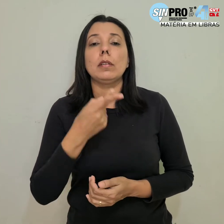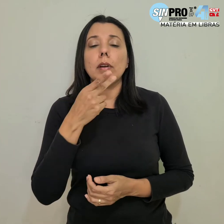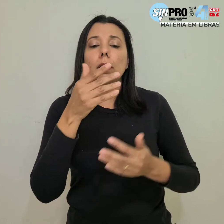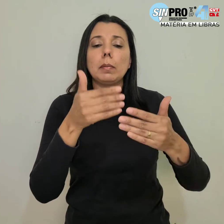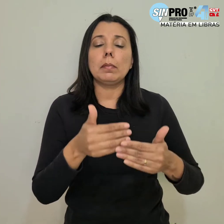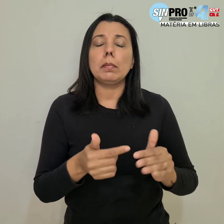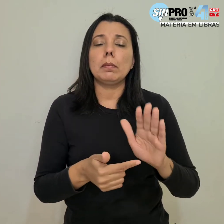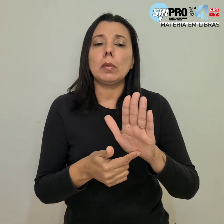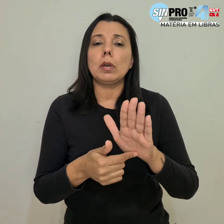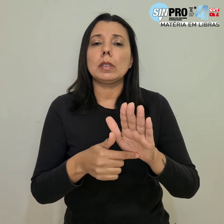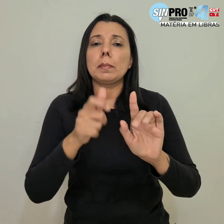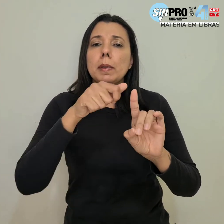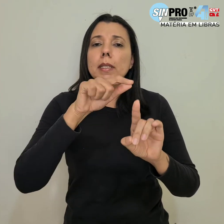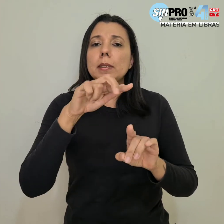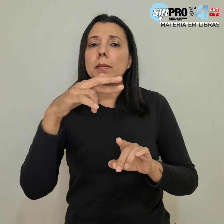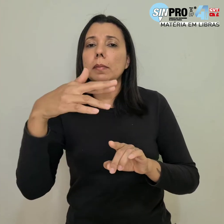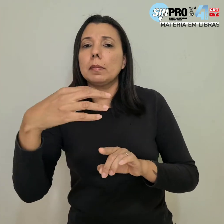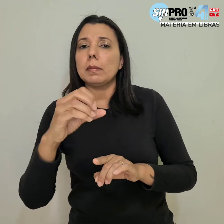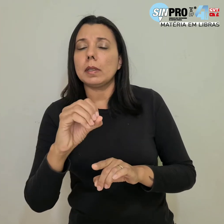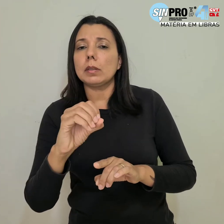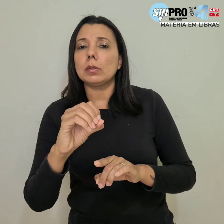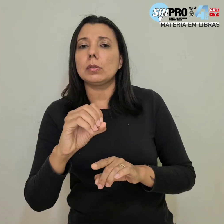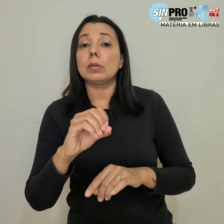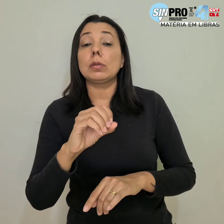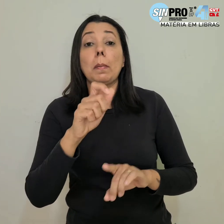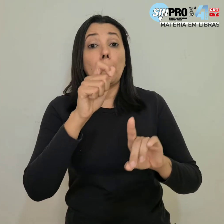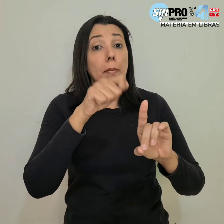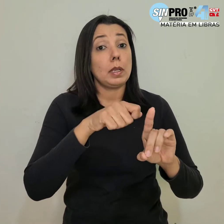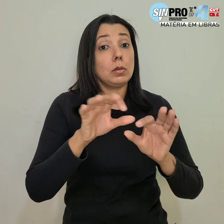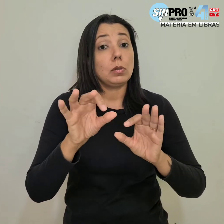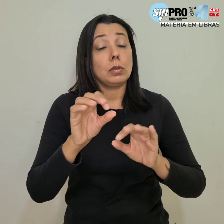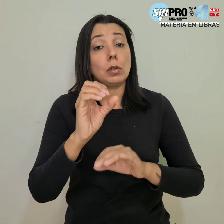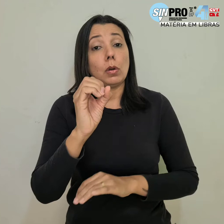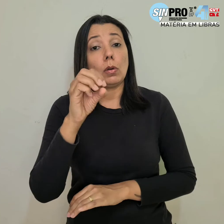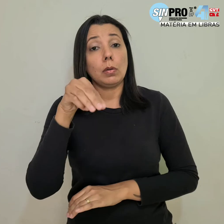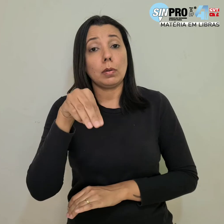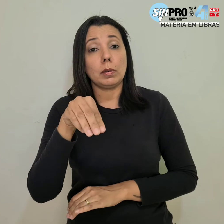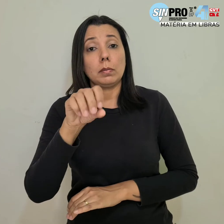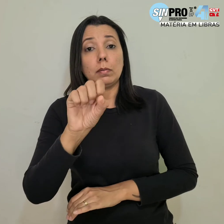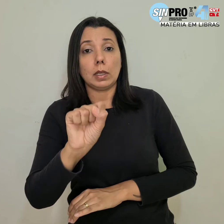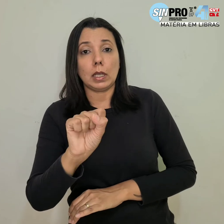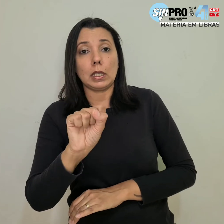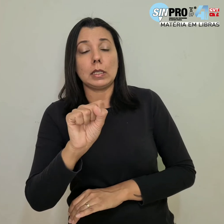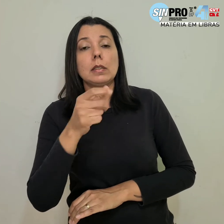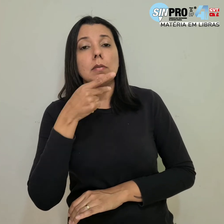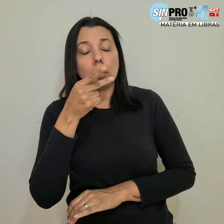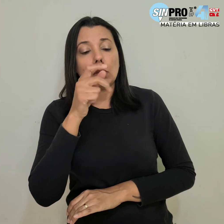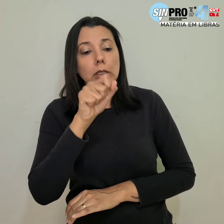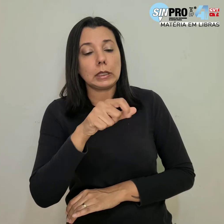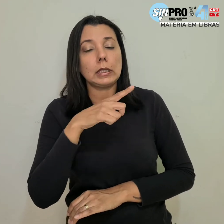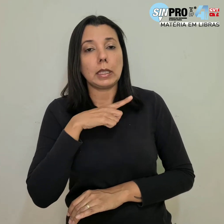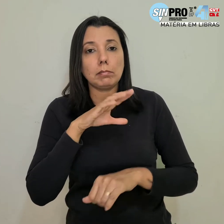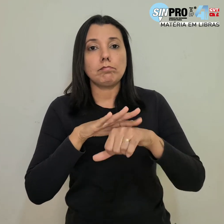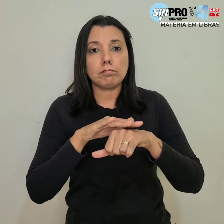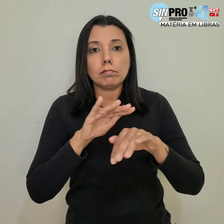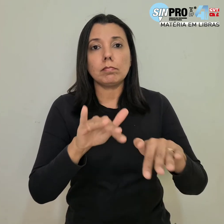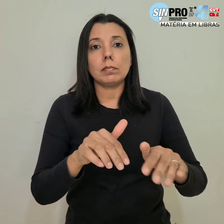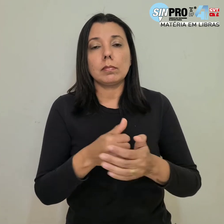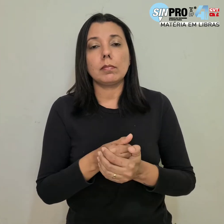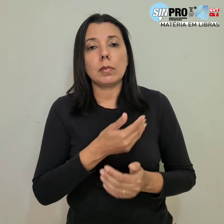revela que desde março, mês em que a Organização Mundial de Saúde decretou a pandemia, o